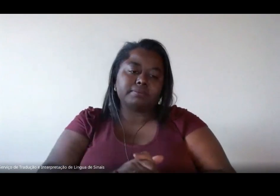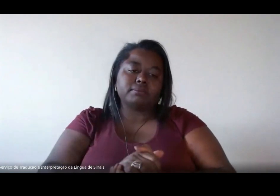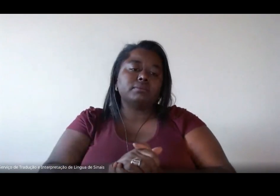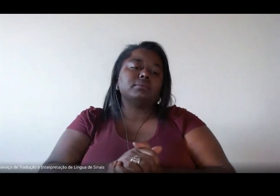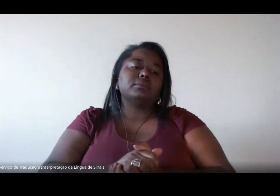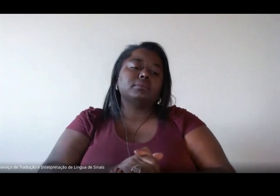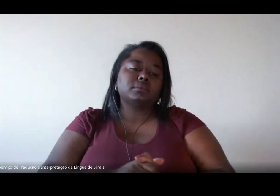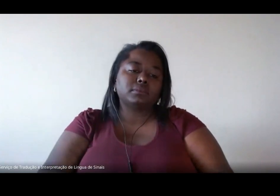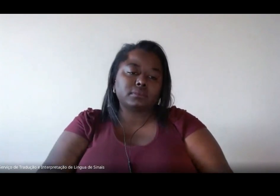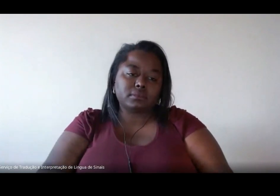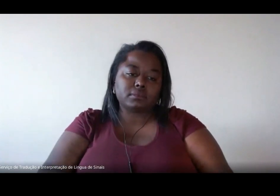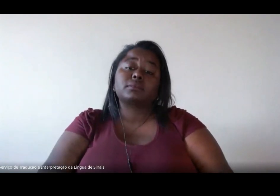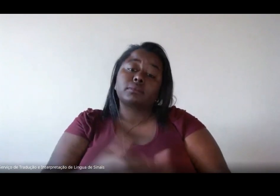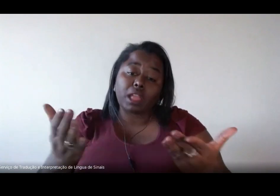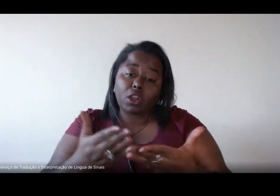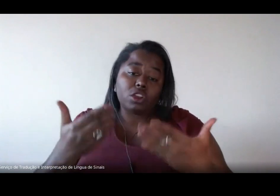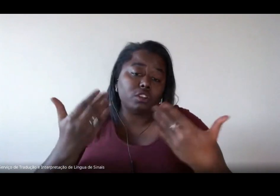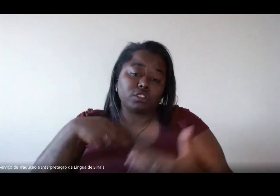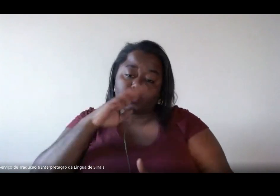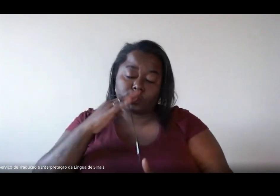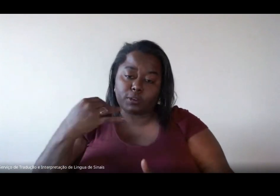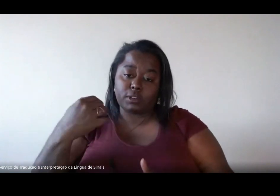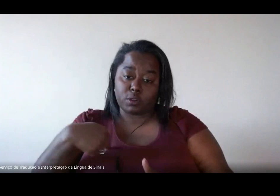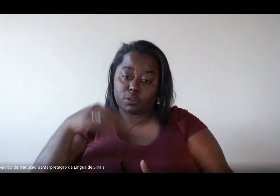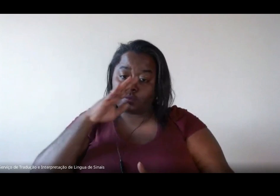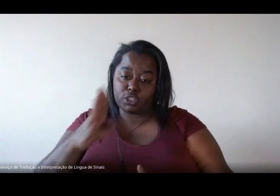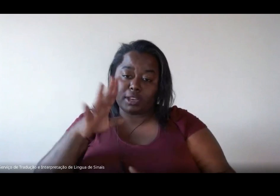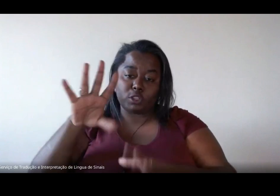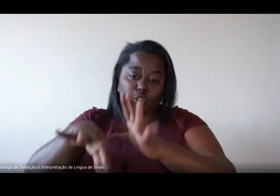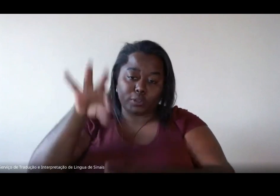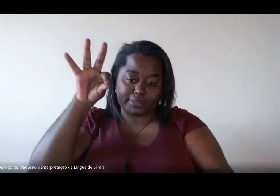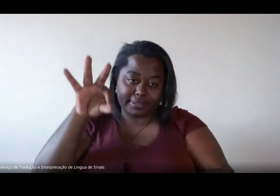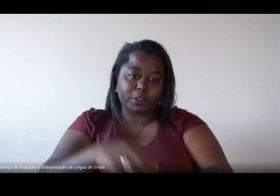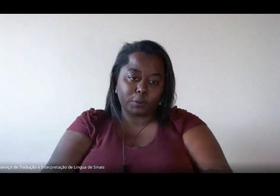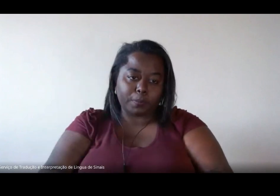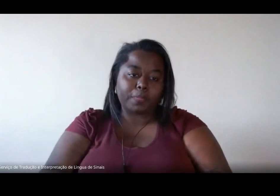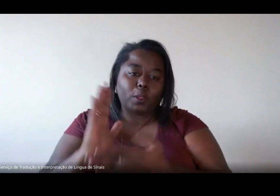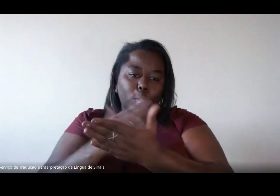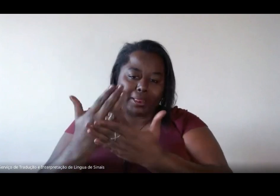né? Então, eu vou pular para o sorteio, né? O professor Baronas